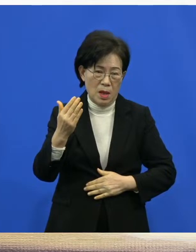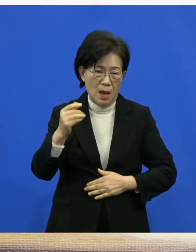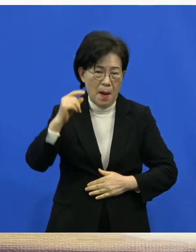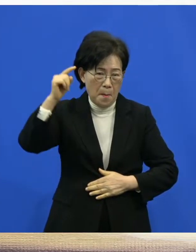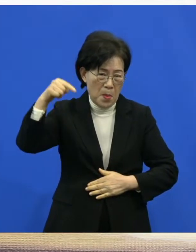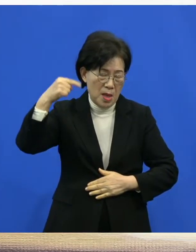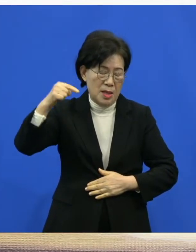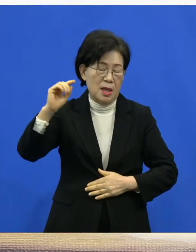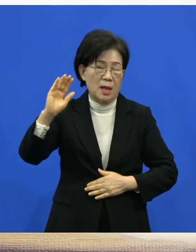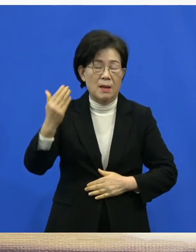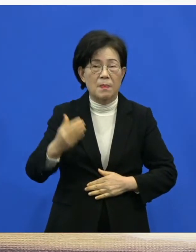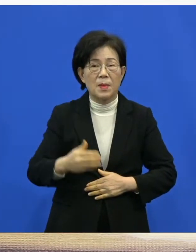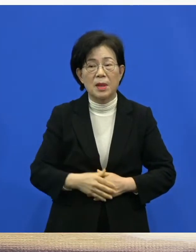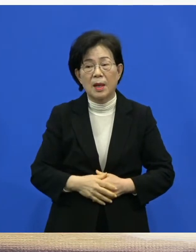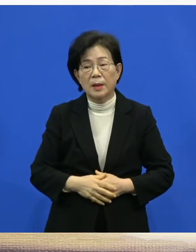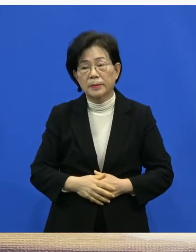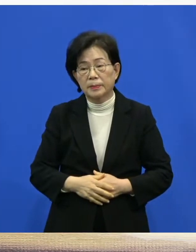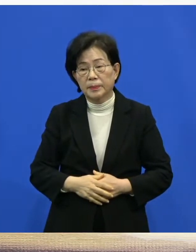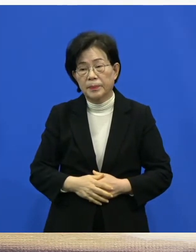거예요.